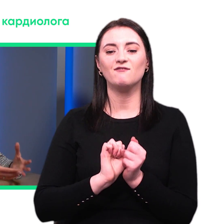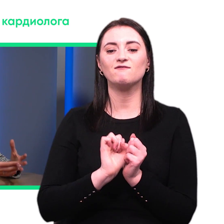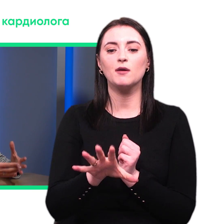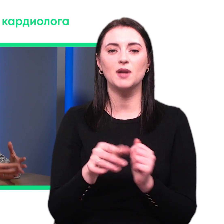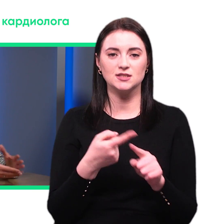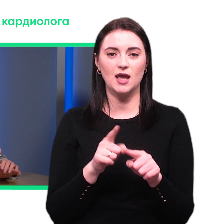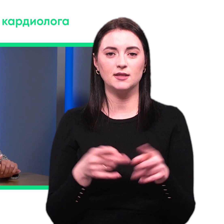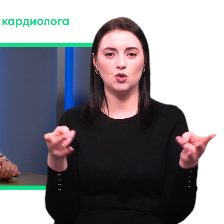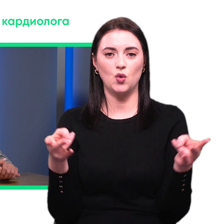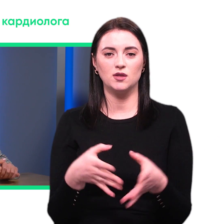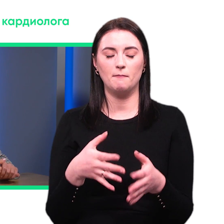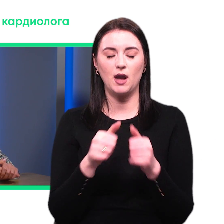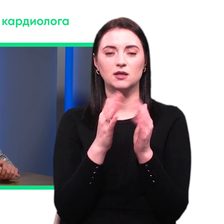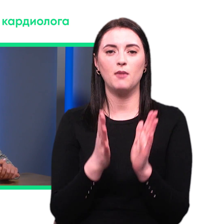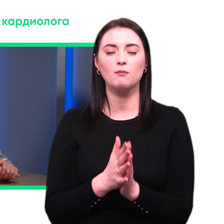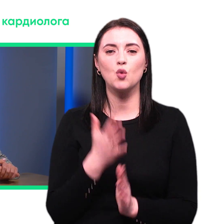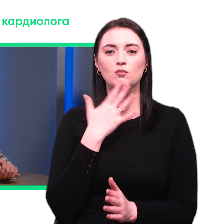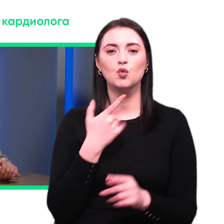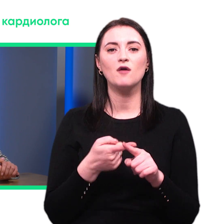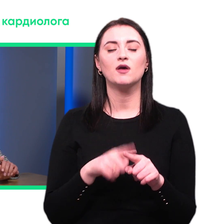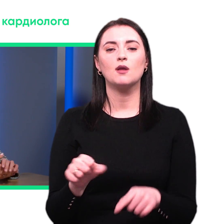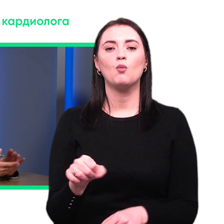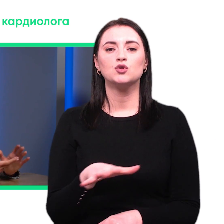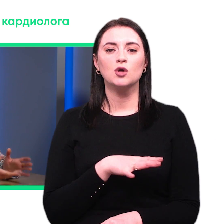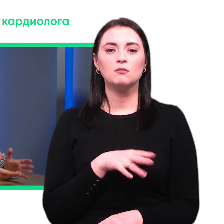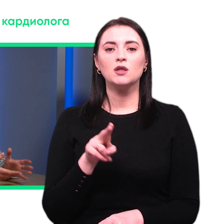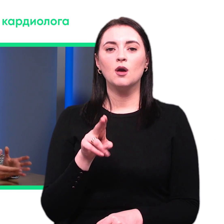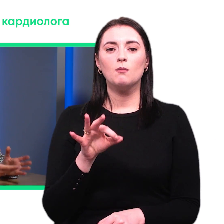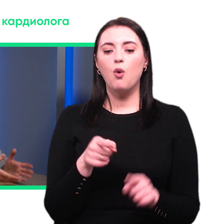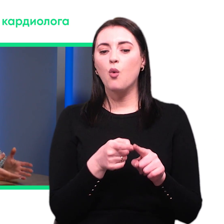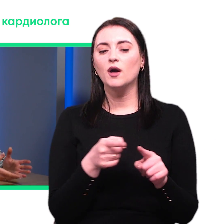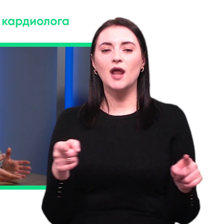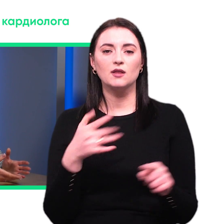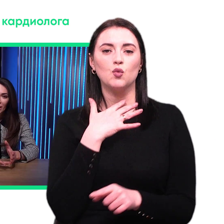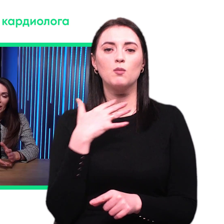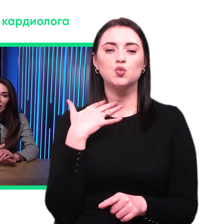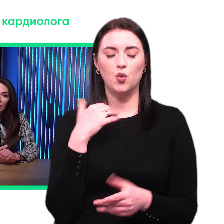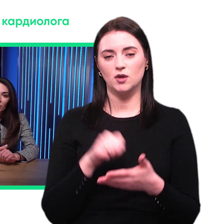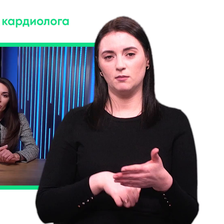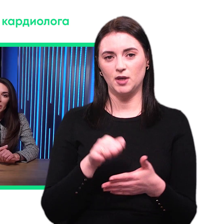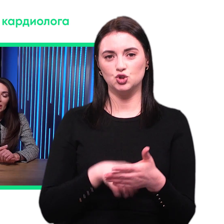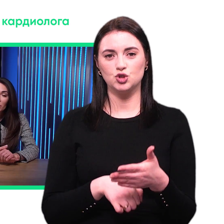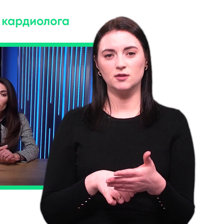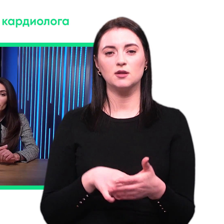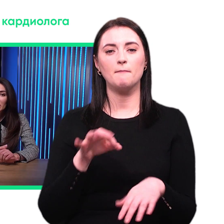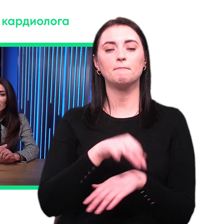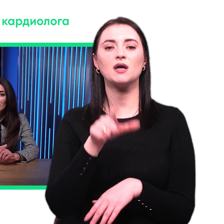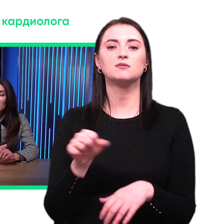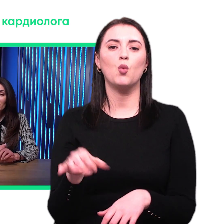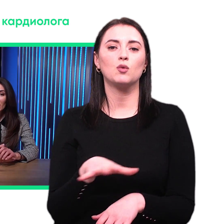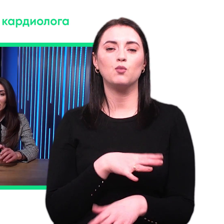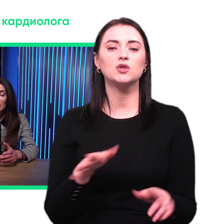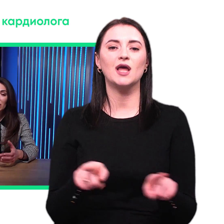этот необходимый объем крови. Это может быть по ряду многих причин. У пациента могут быть